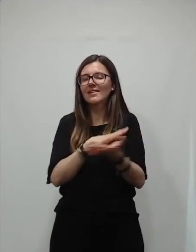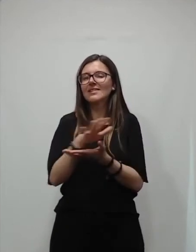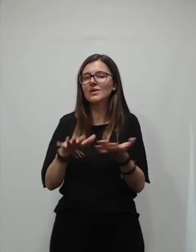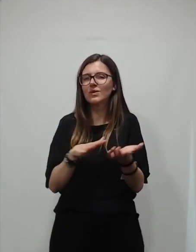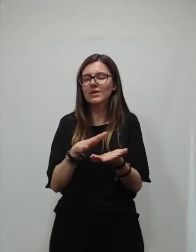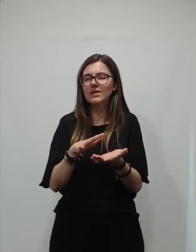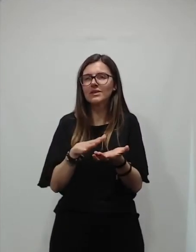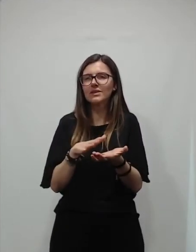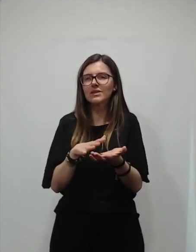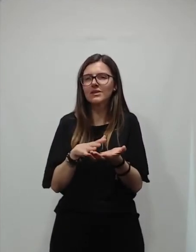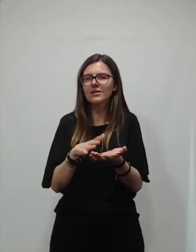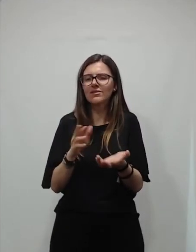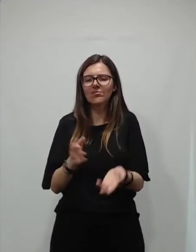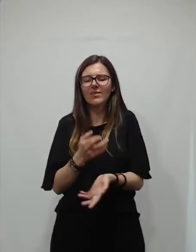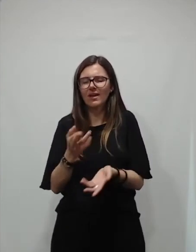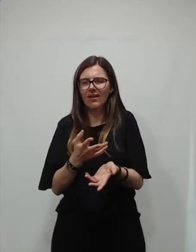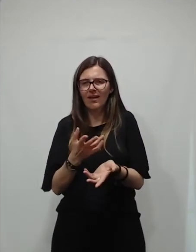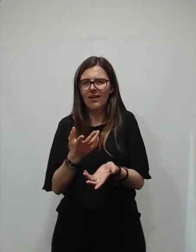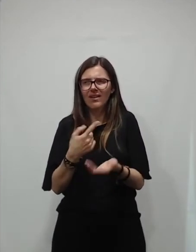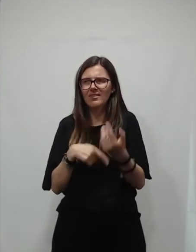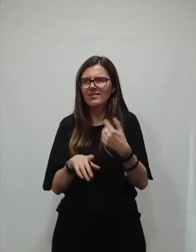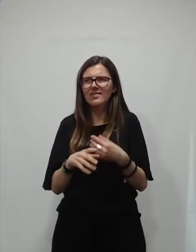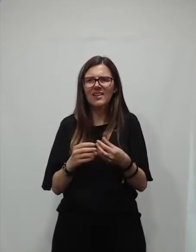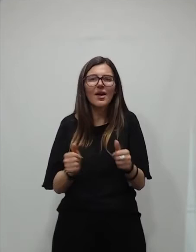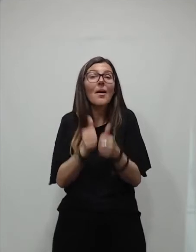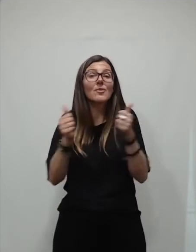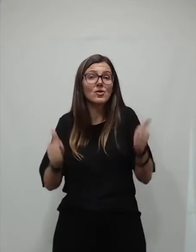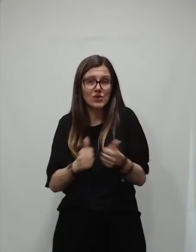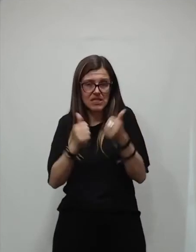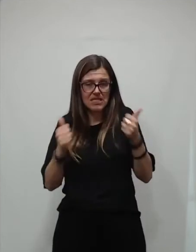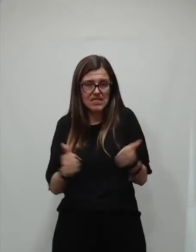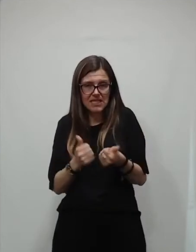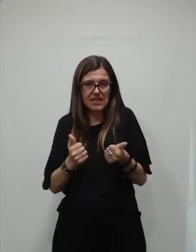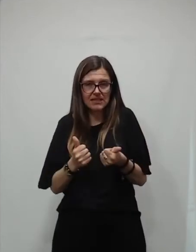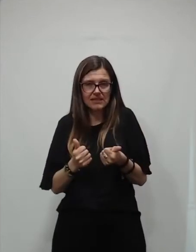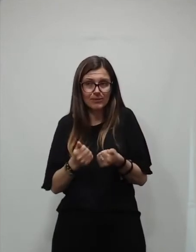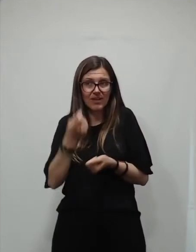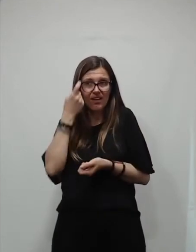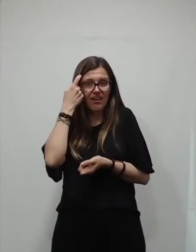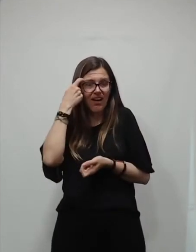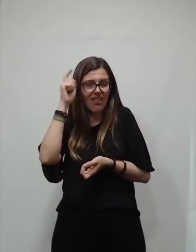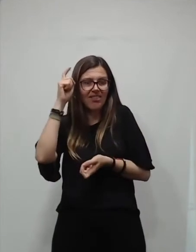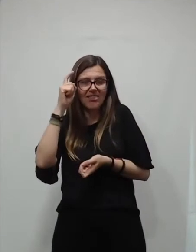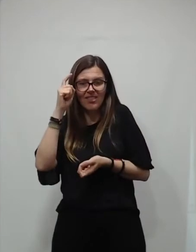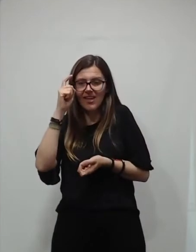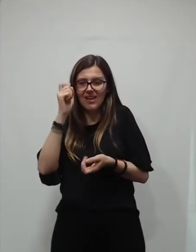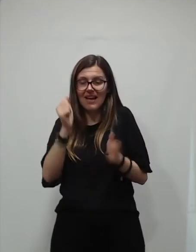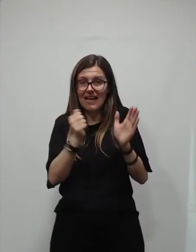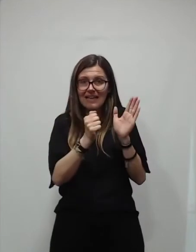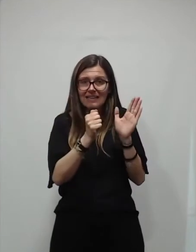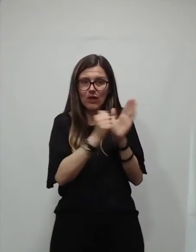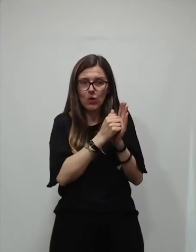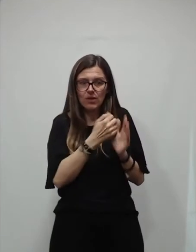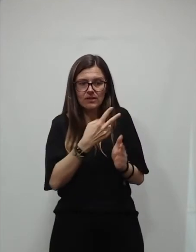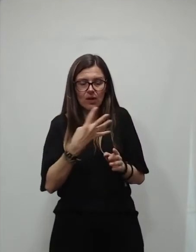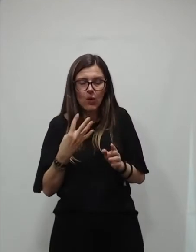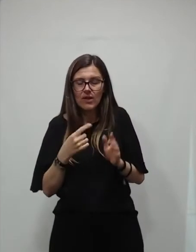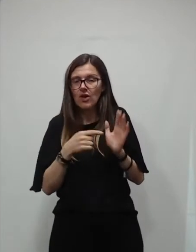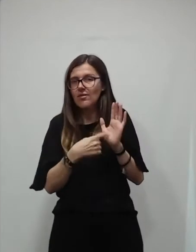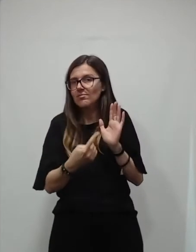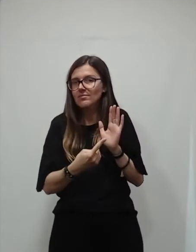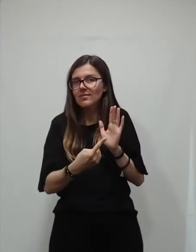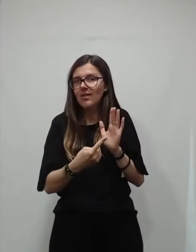¿Qué nos queda? Bueno, nos queda esta idea de que las medidas de seguridad curativas seguimos manteniendo este artículo 94, a pesar de todas